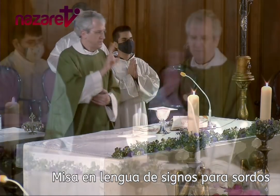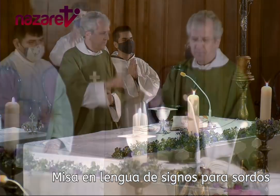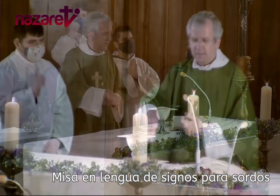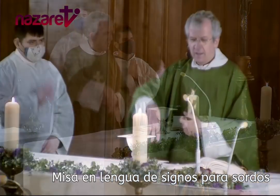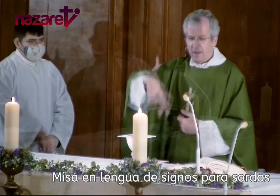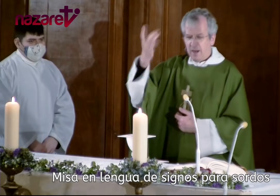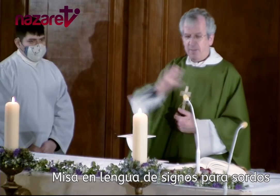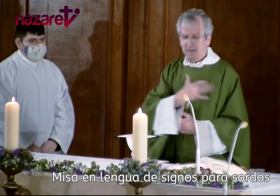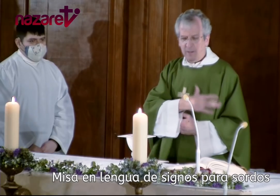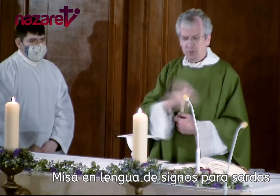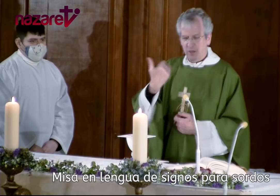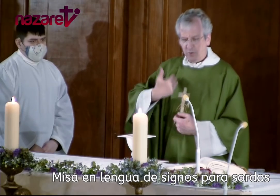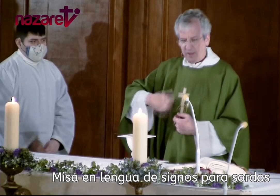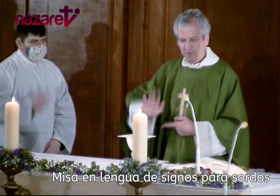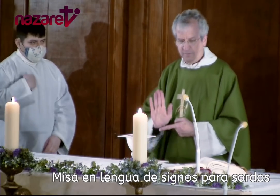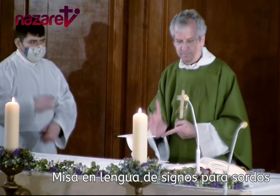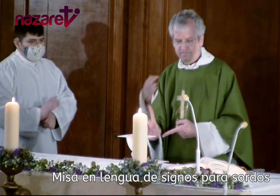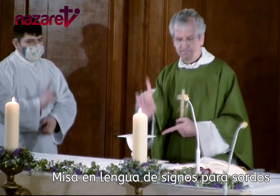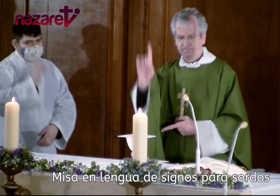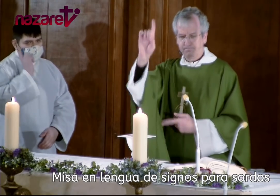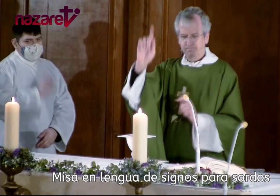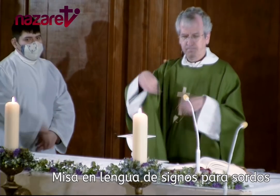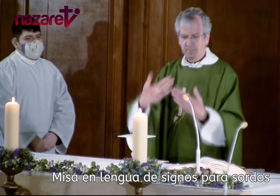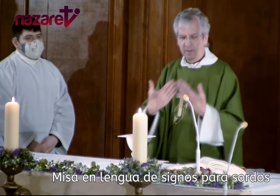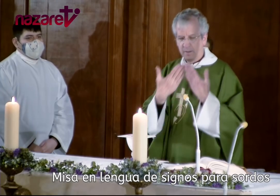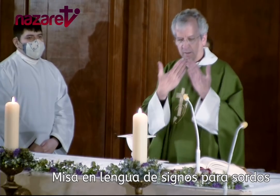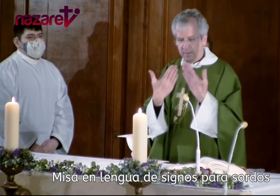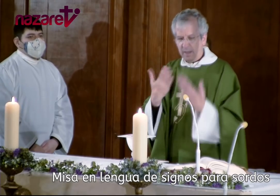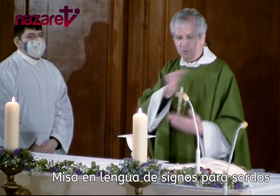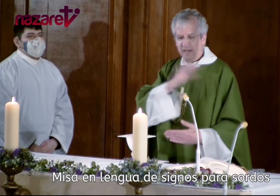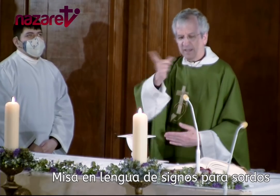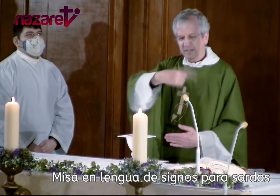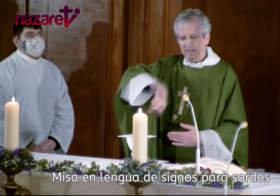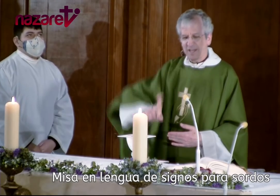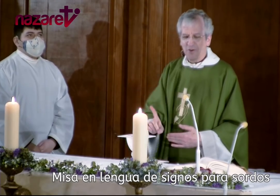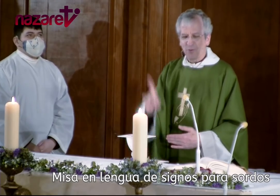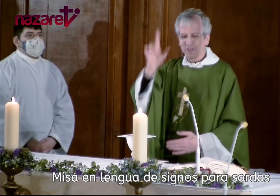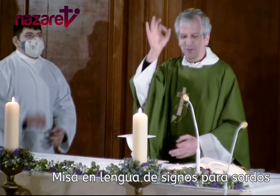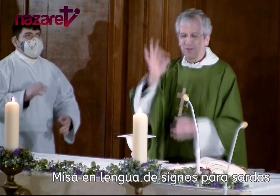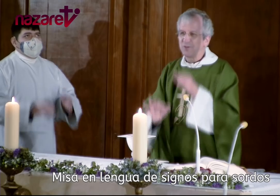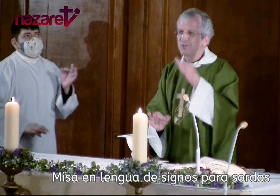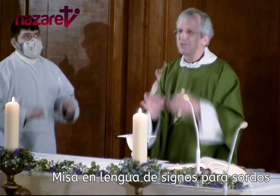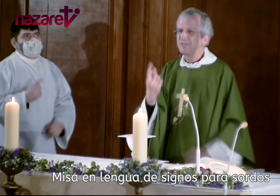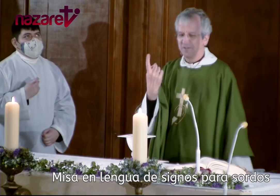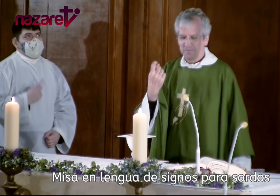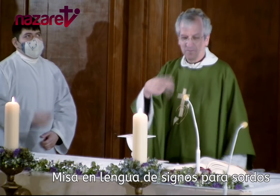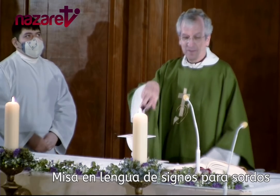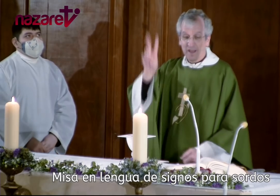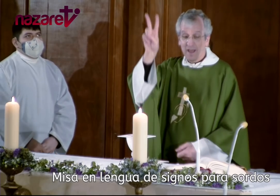espíritu. Levantemos el corazón. Tenemos levantado el Señor. Demos gracias al Señor nuestro Dios. Justo y necesario.